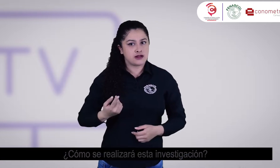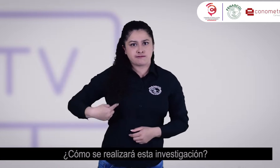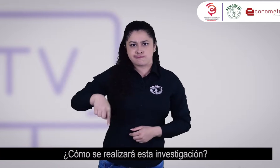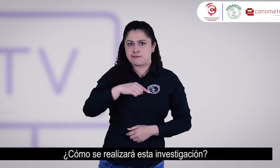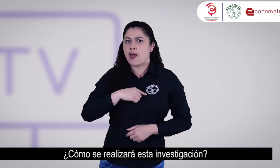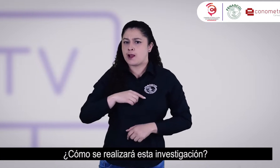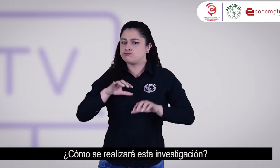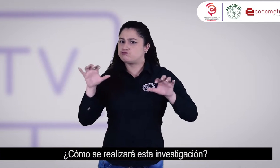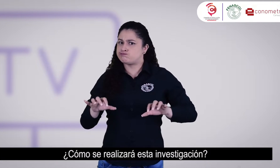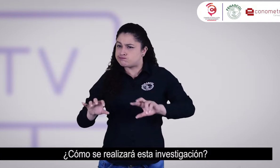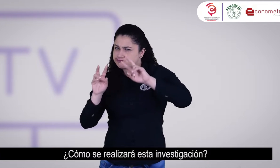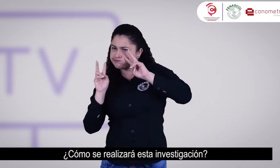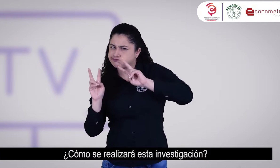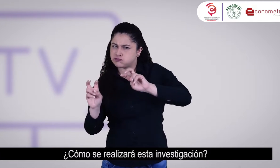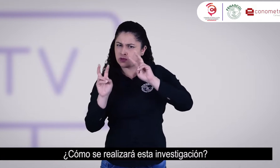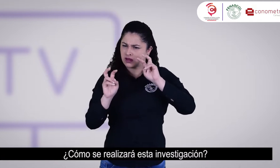¿Cómo se realizará esta investigación?